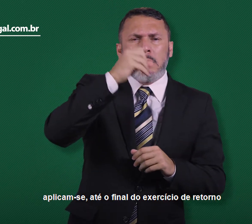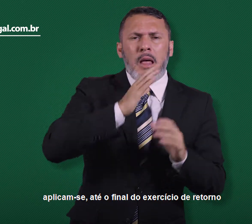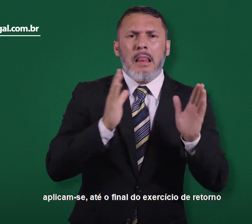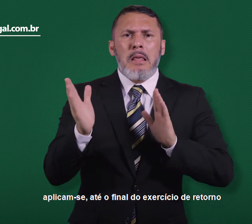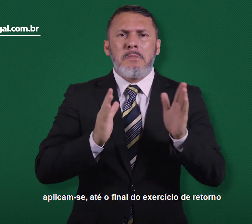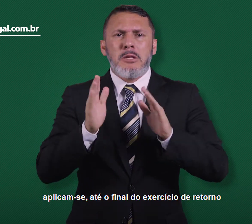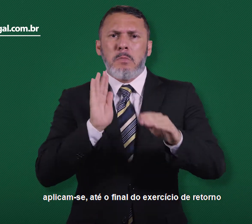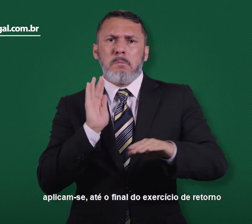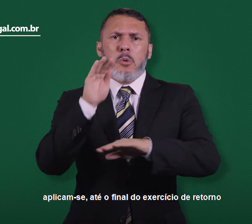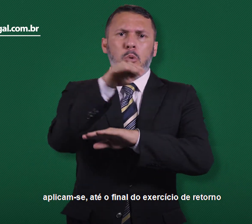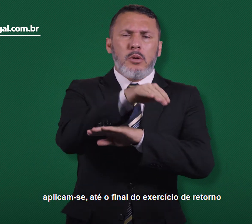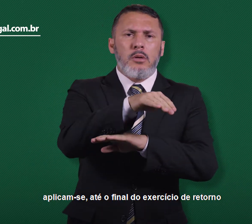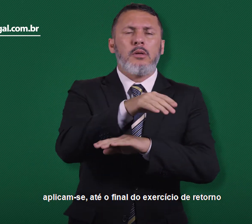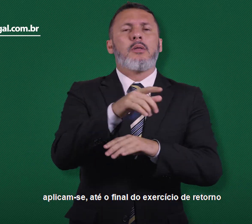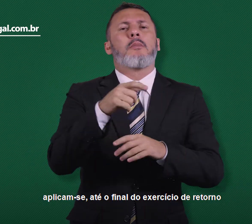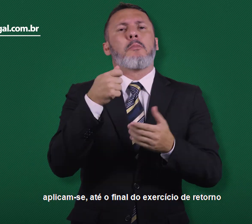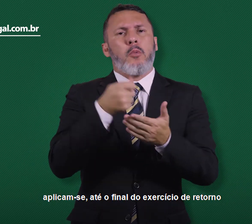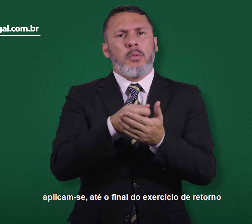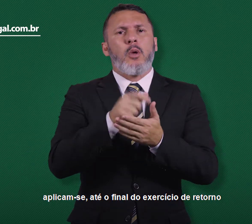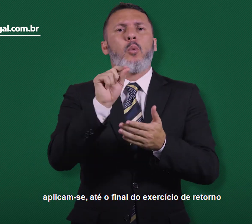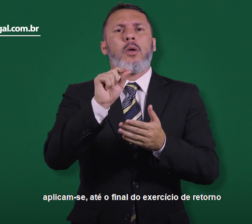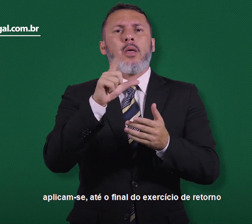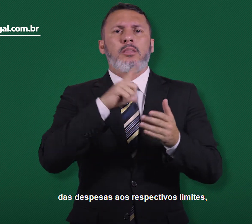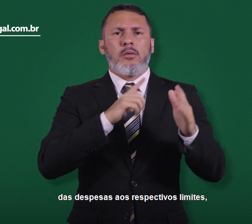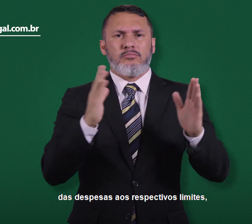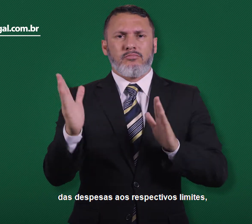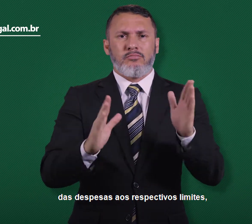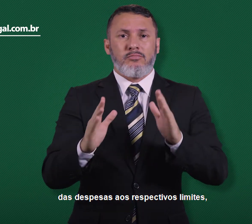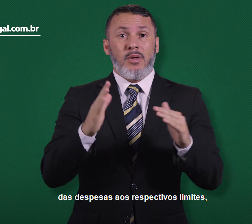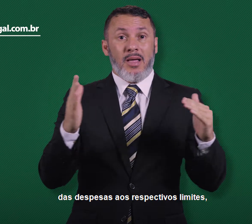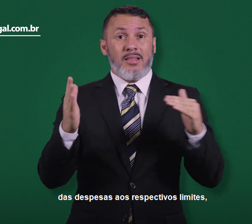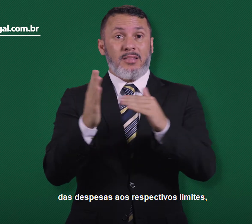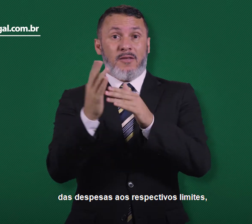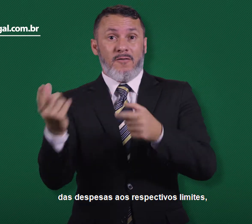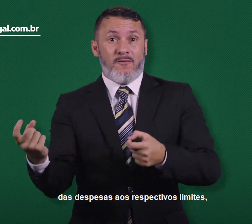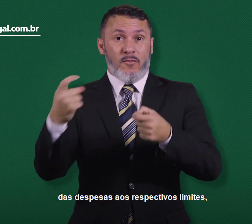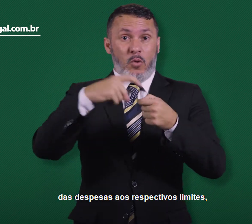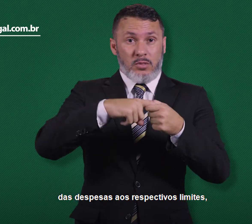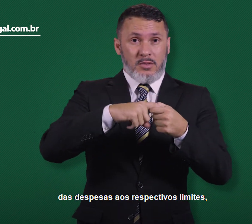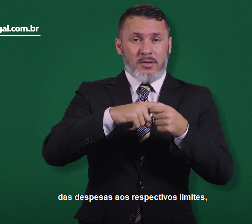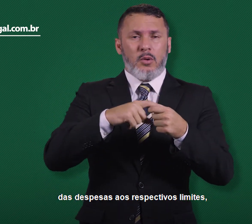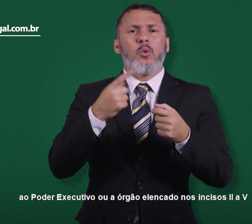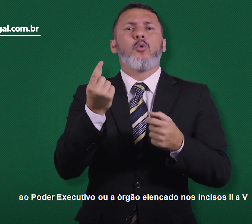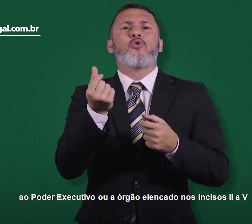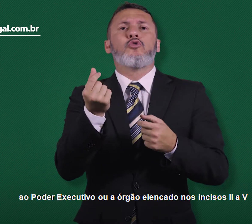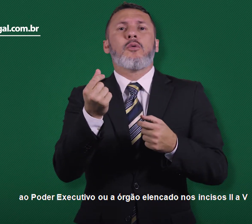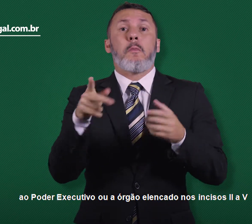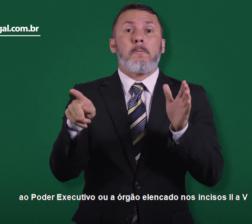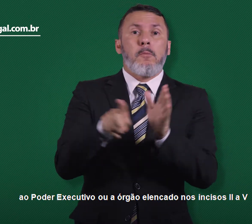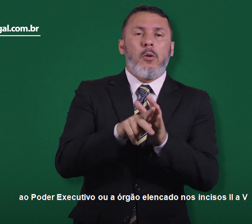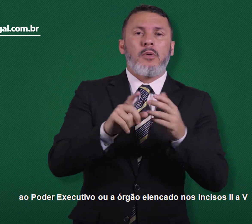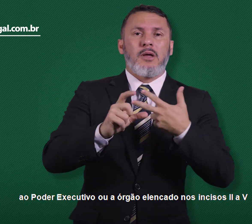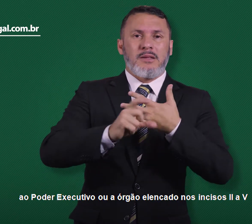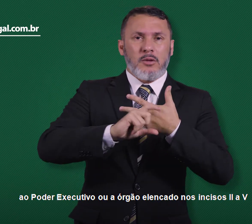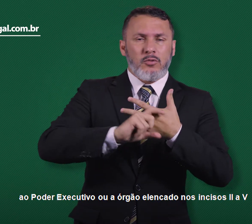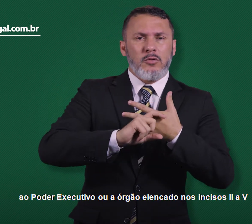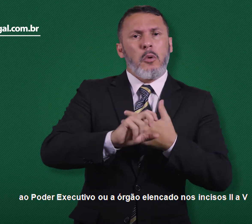aplicam-se, até o final do exercício de retorno das despesas aos respectivos limites, ao Poder Executivo ou a